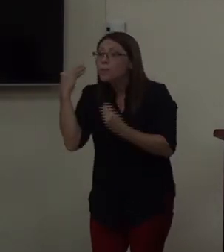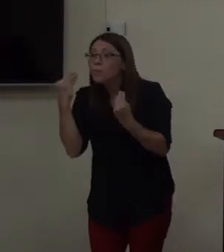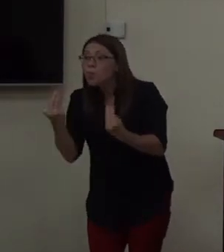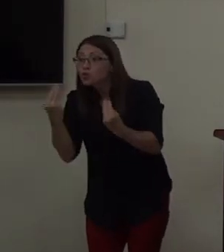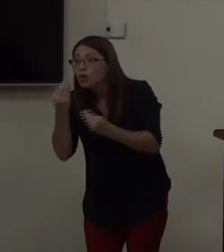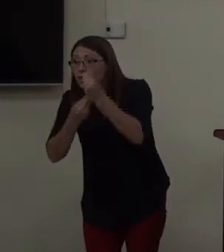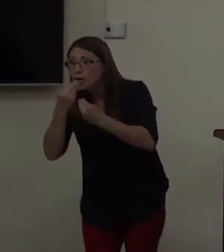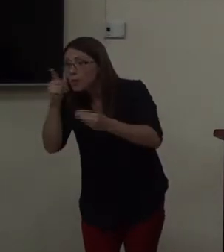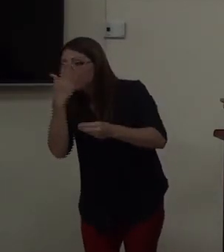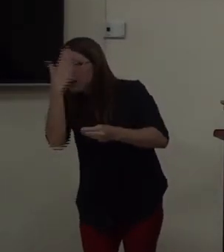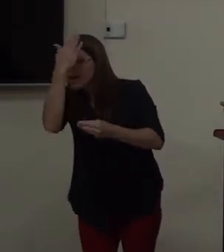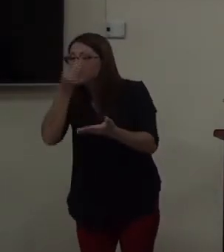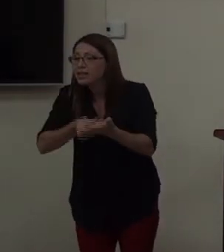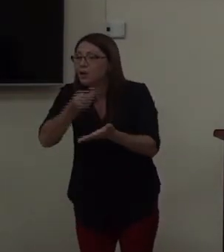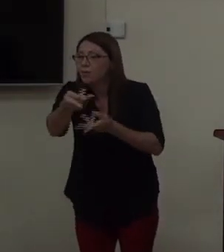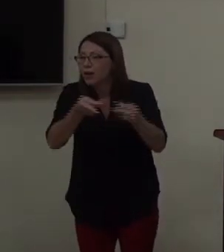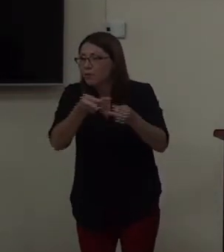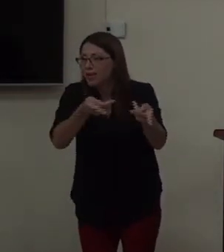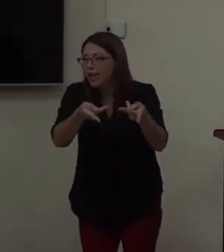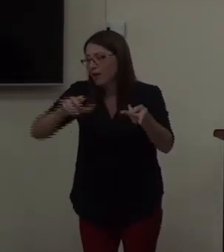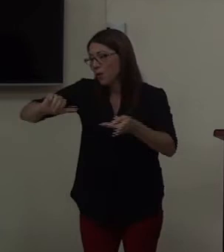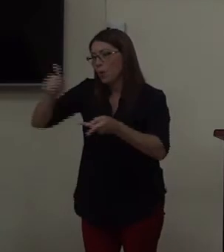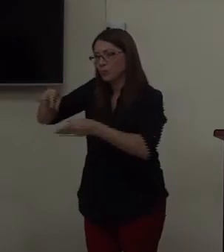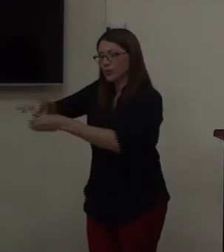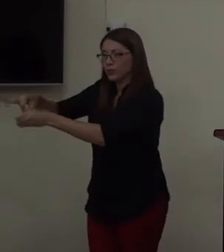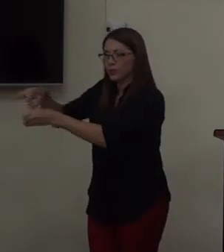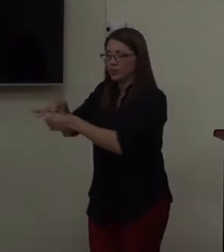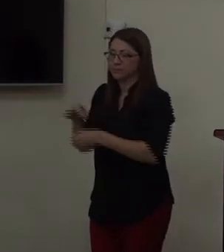en la pulpería y otro poco se cultiva.